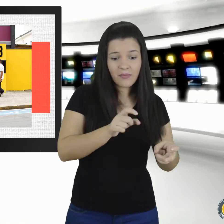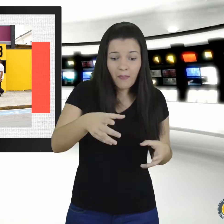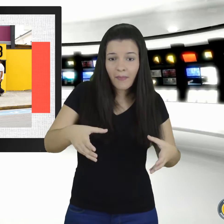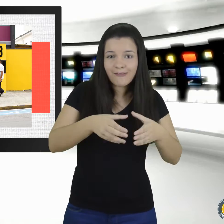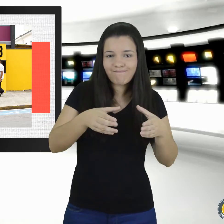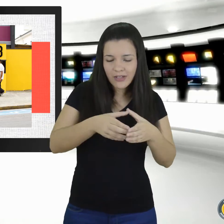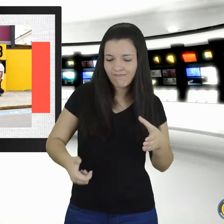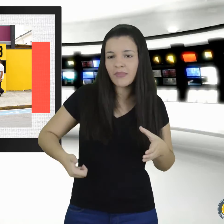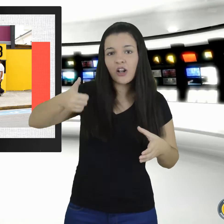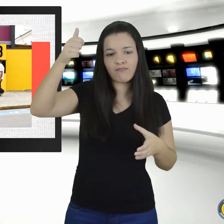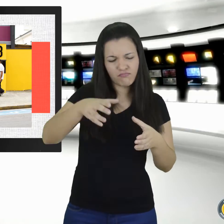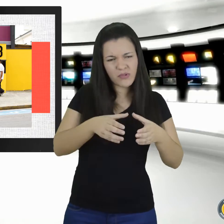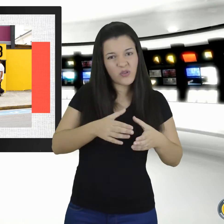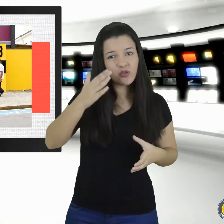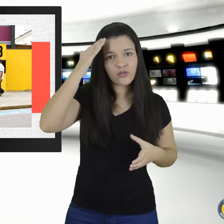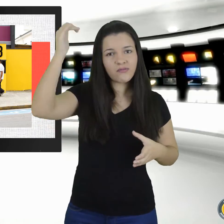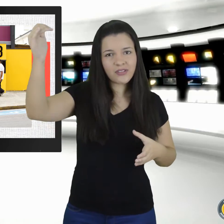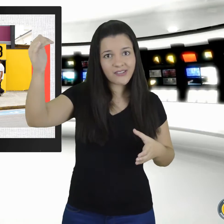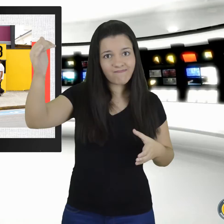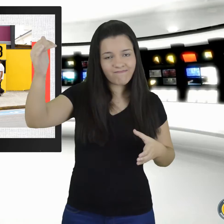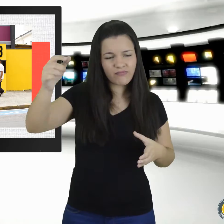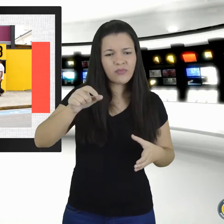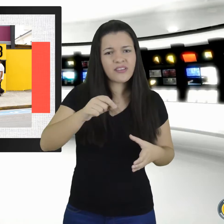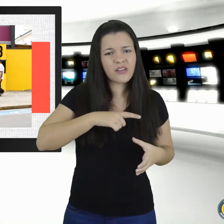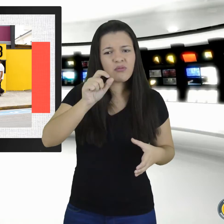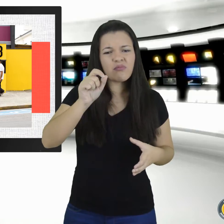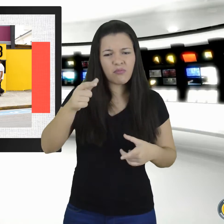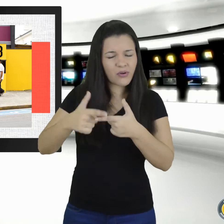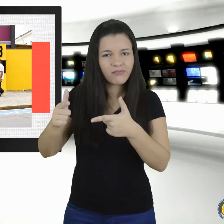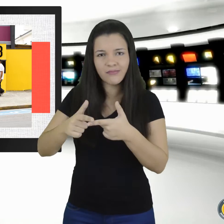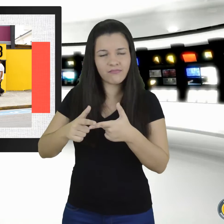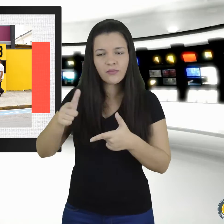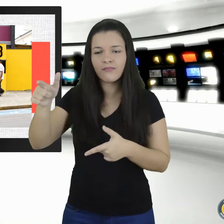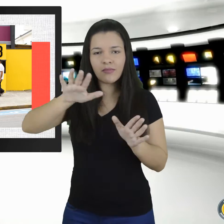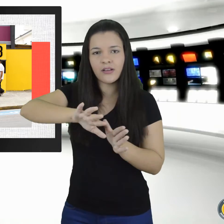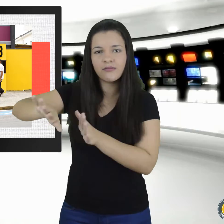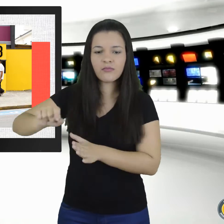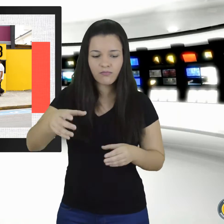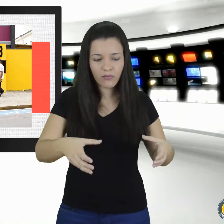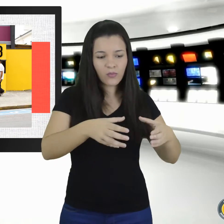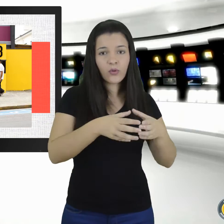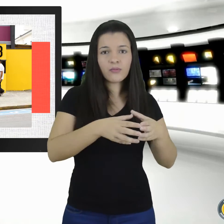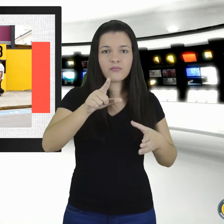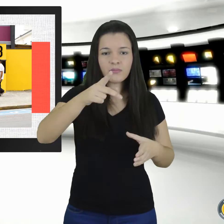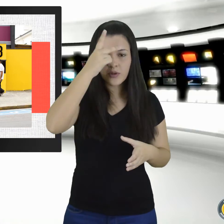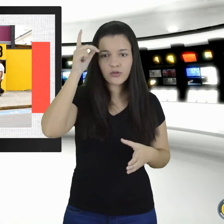de que o sucesso de uma empresa diante de uma crise está no resultado do esforço